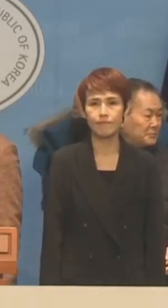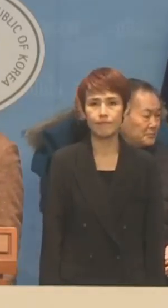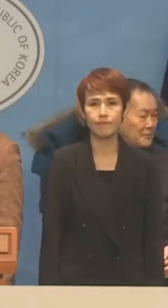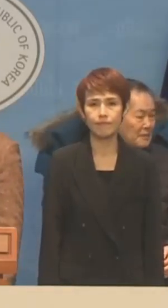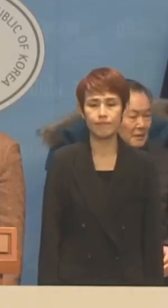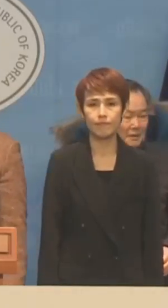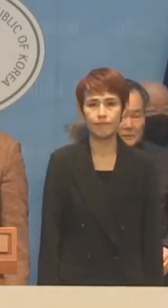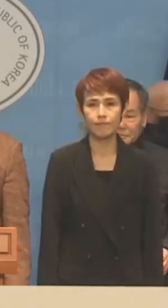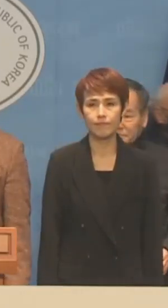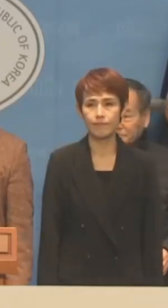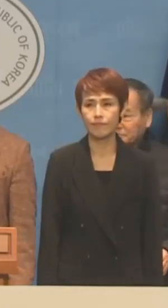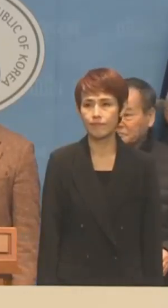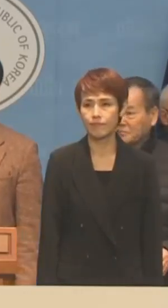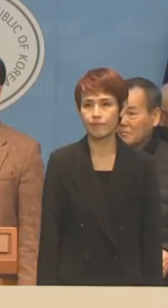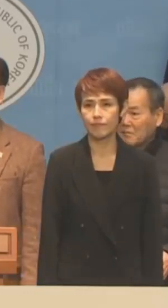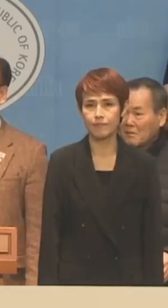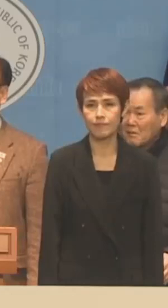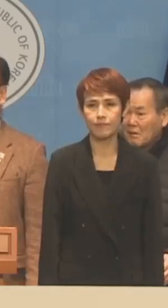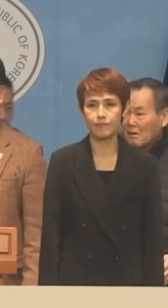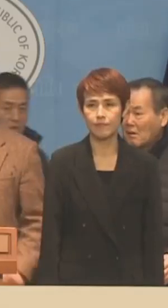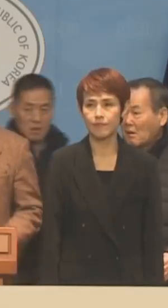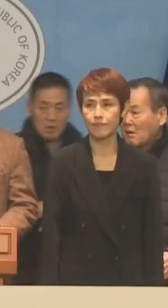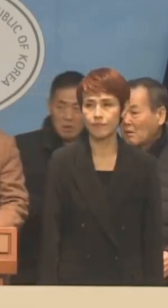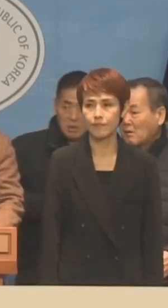용해인은 아직 안 했죠.